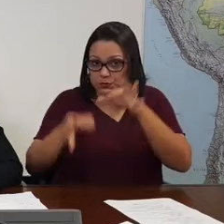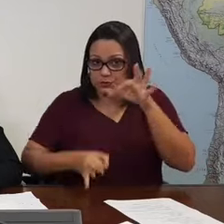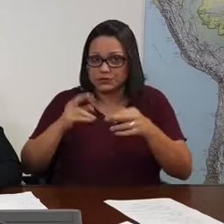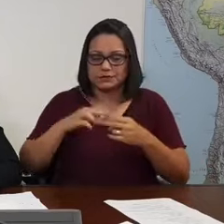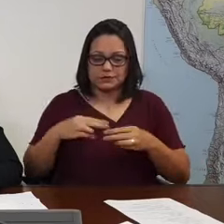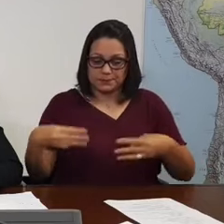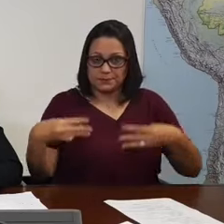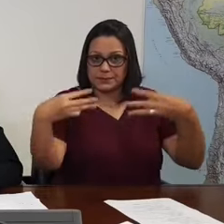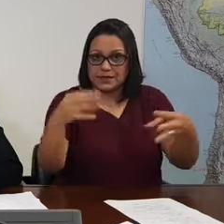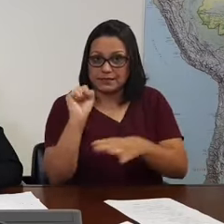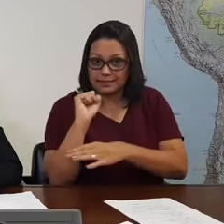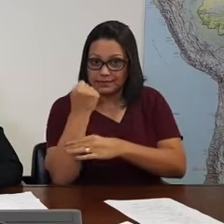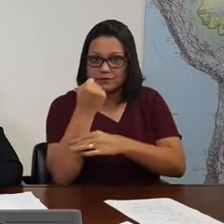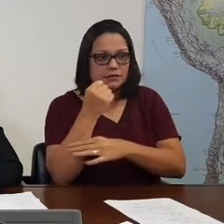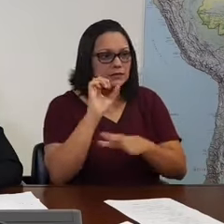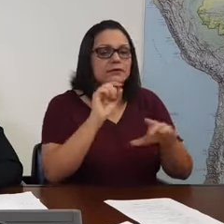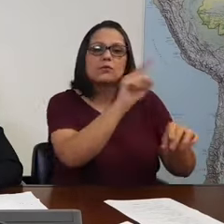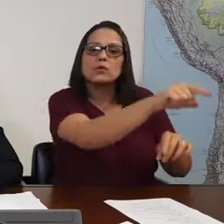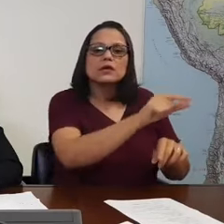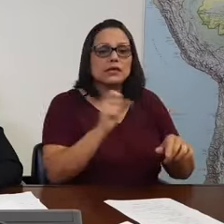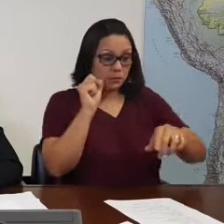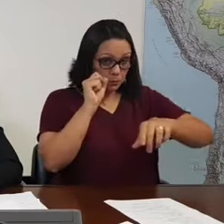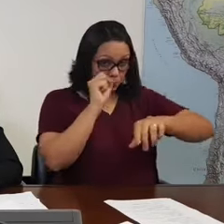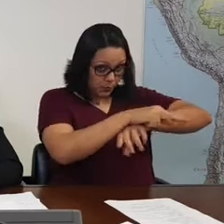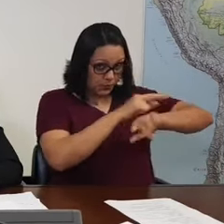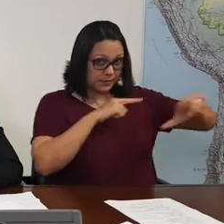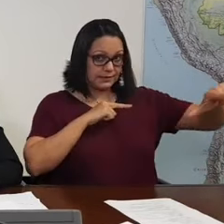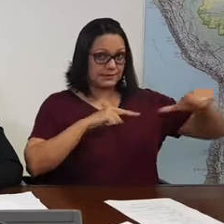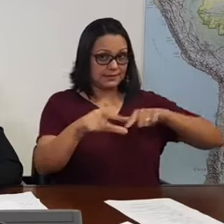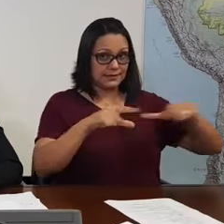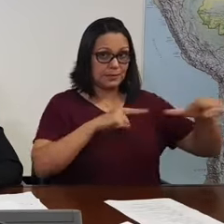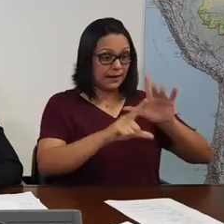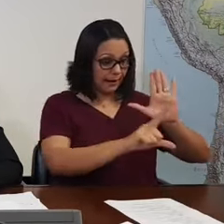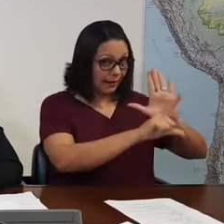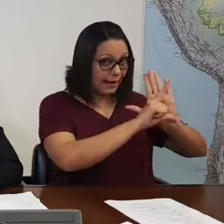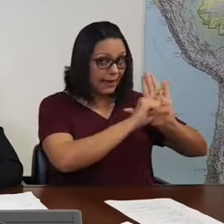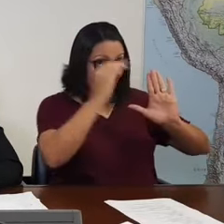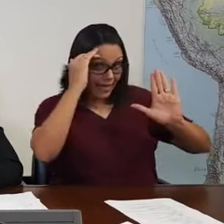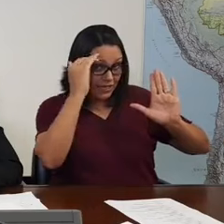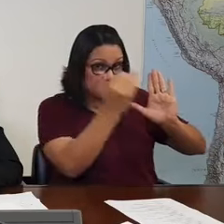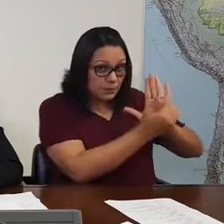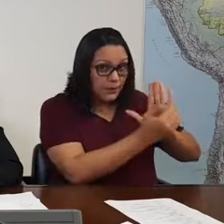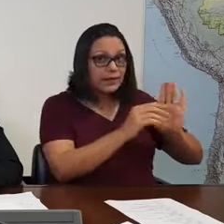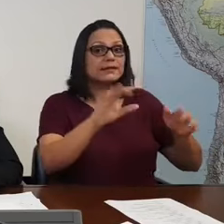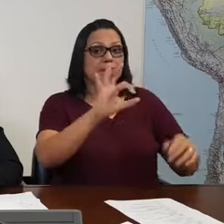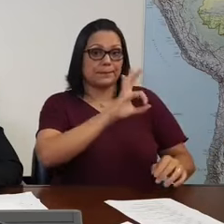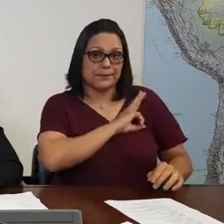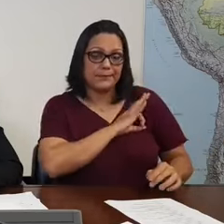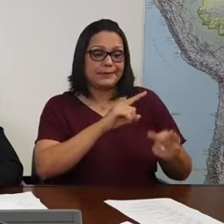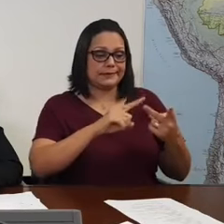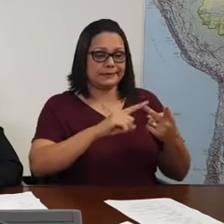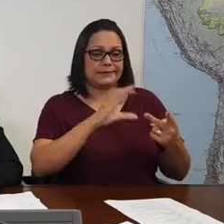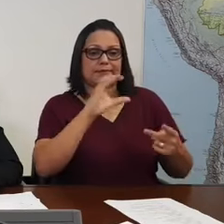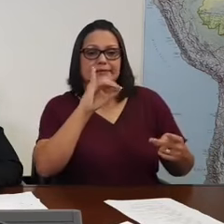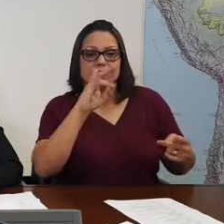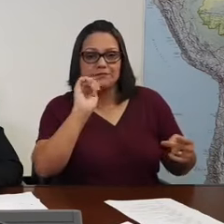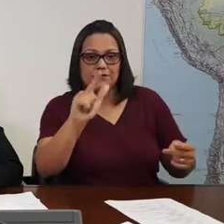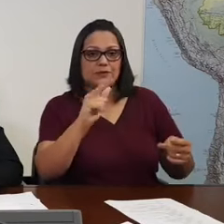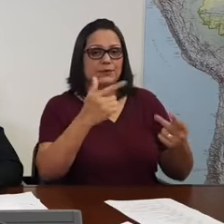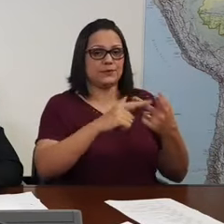garantir aos militares das Forças Armadas, quando empregados na garantia da lei e da ordem, e aos policiais militares, policiais civis,